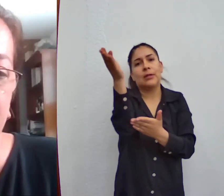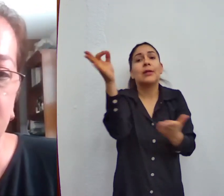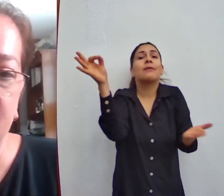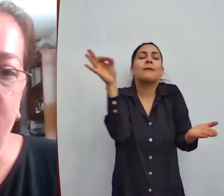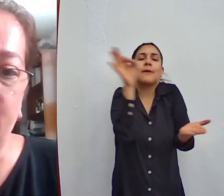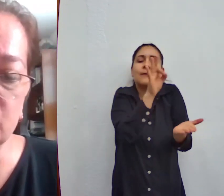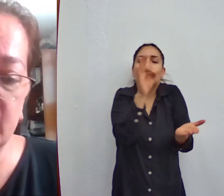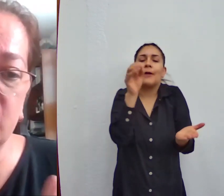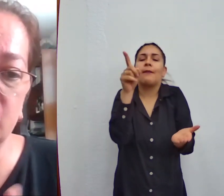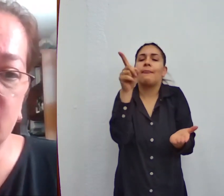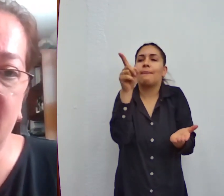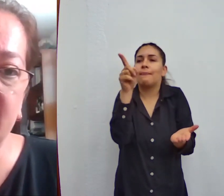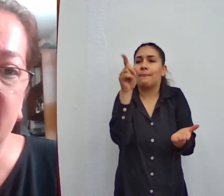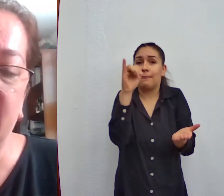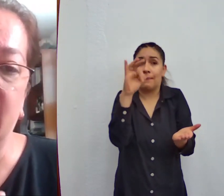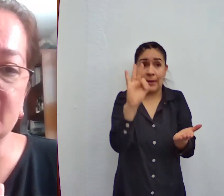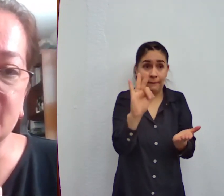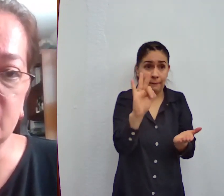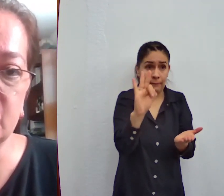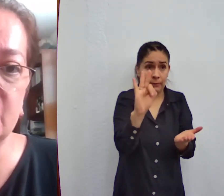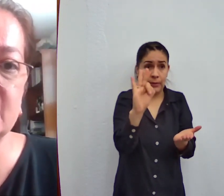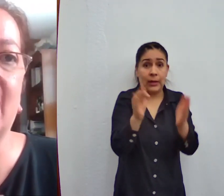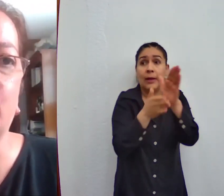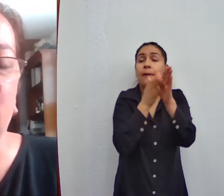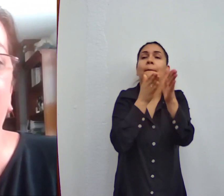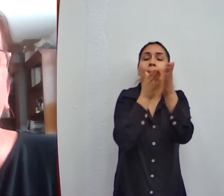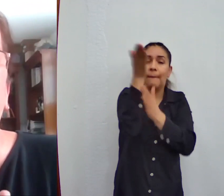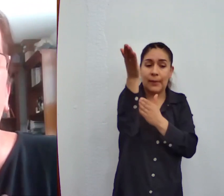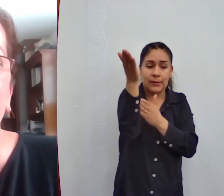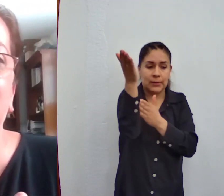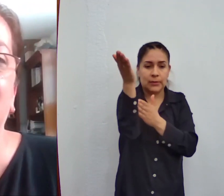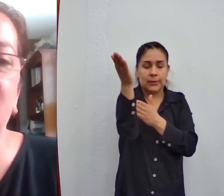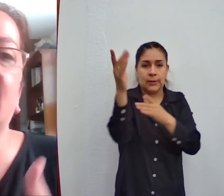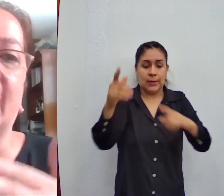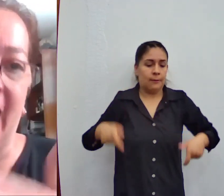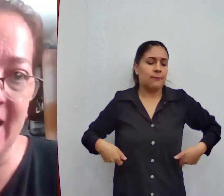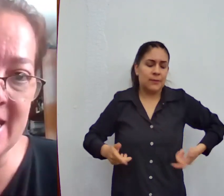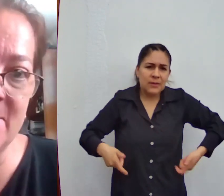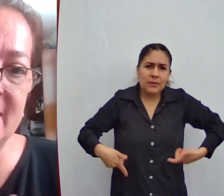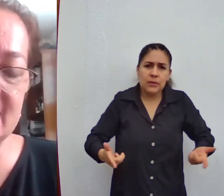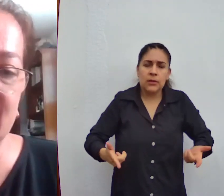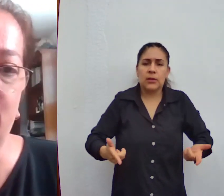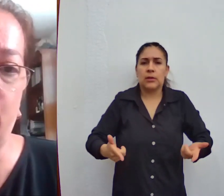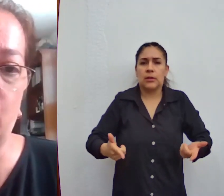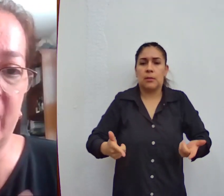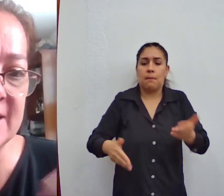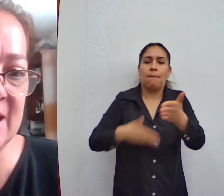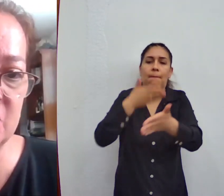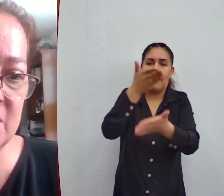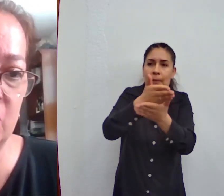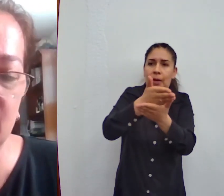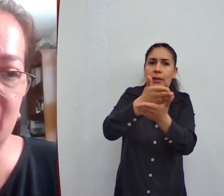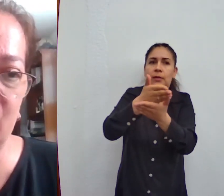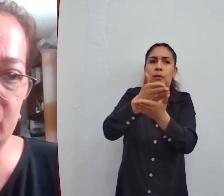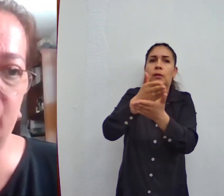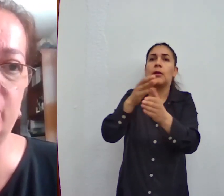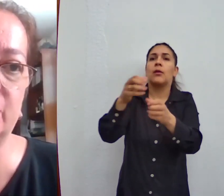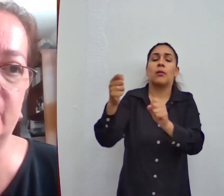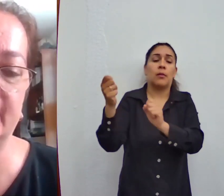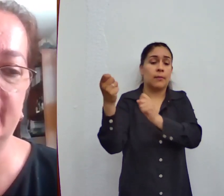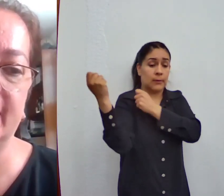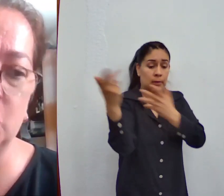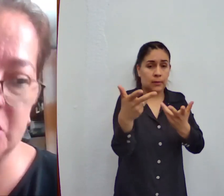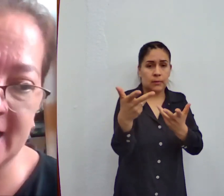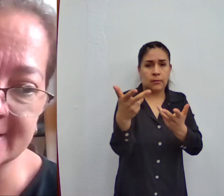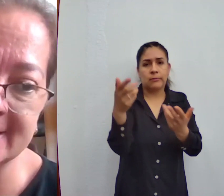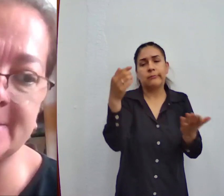merece, pero sí encontrar las asociaciones que le pudieran donar la silla que ella merece, porque necesitamos hacer un trabajo de